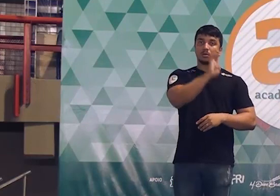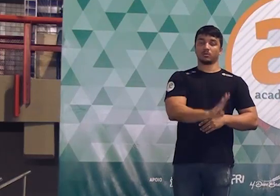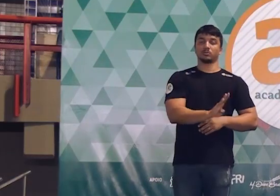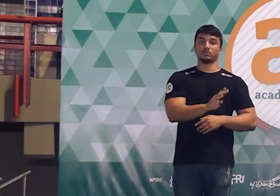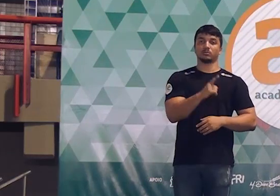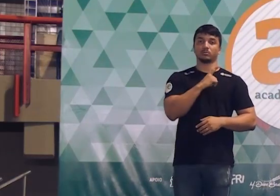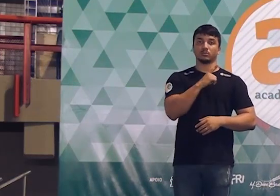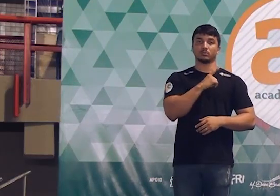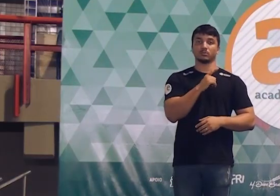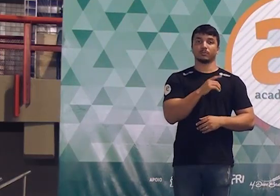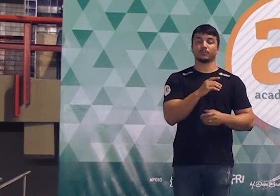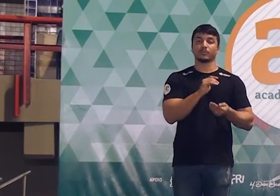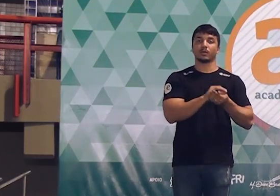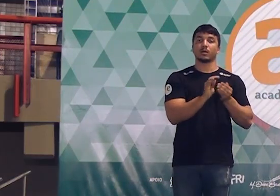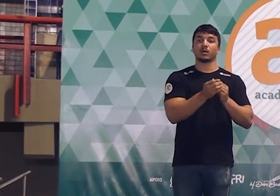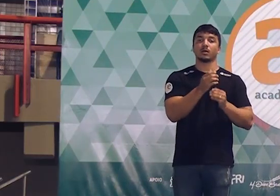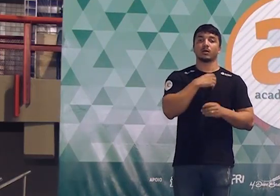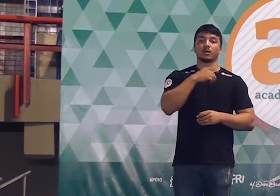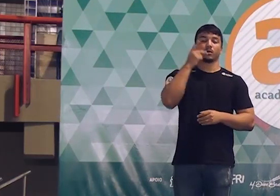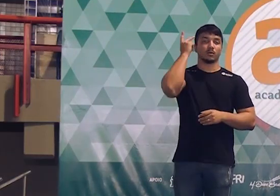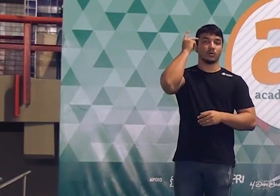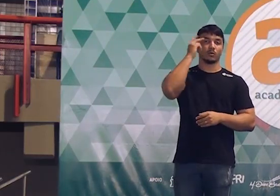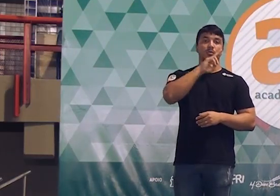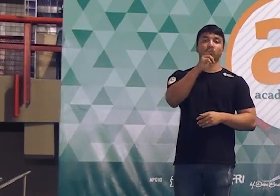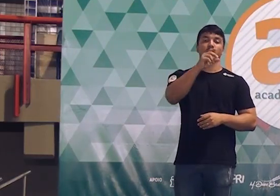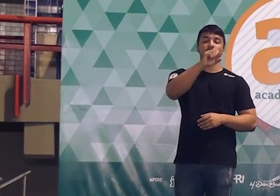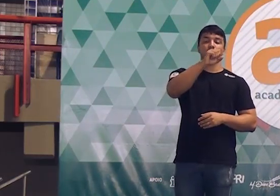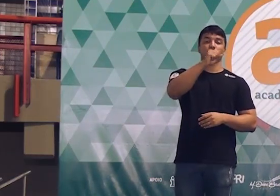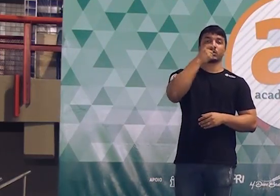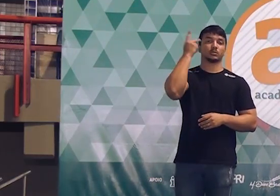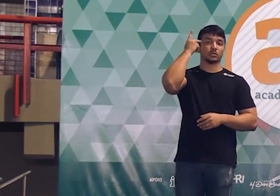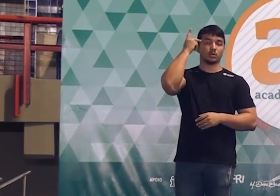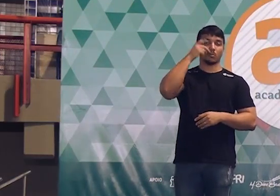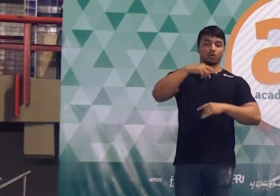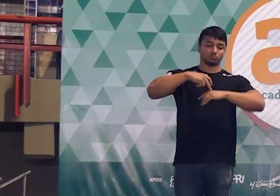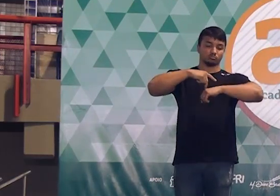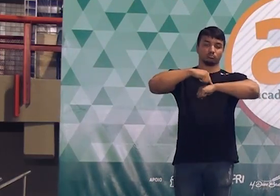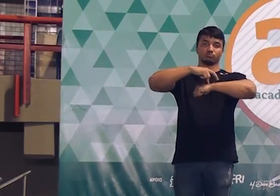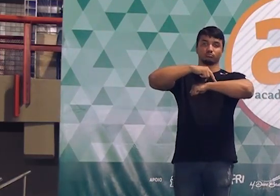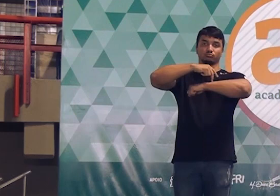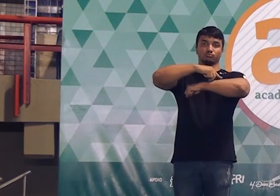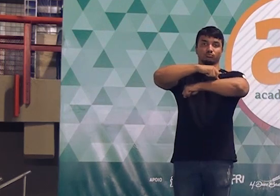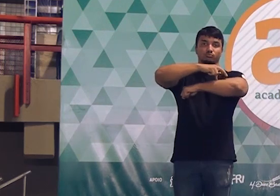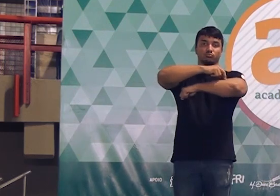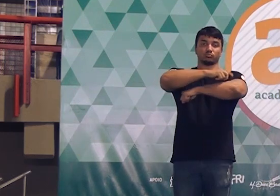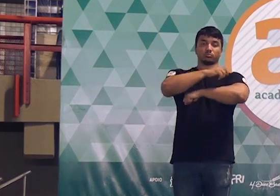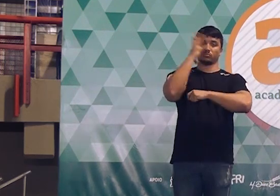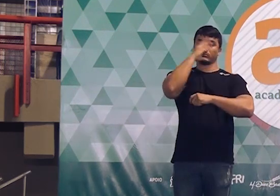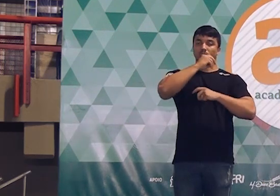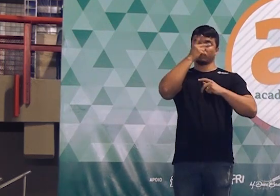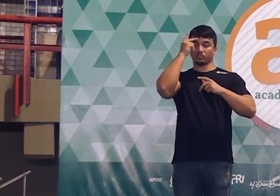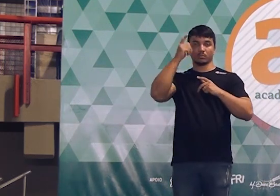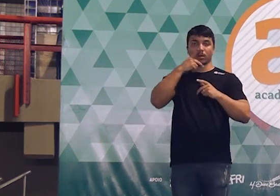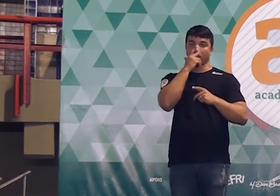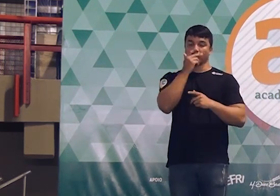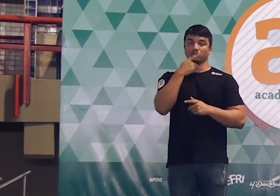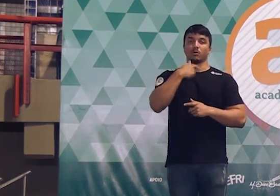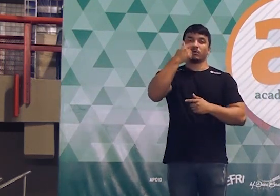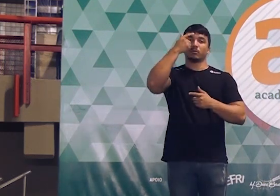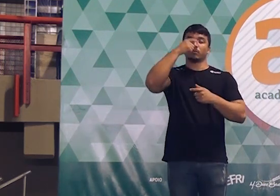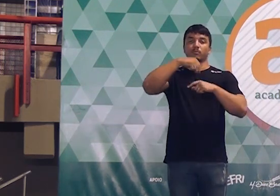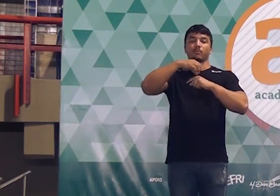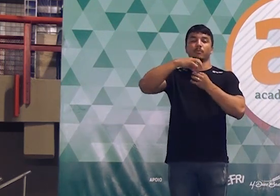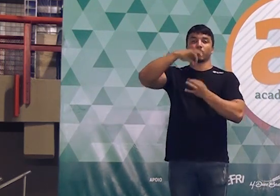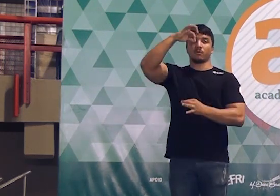hoje. Já ouviram falar daquele negócio chamado São Paulo Fashion Week, né? Desfile de moda, aquela coisa, todo mundo bonito, tipo eu, 1,90 m,